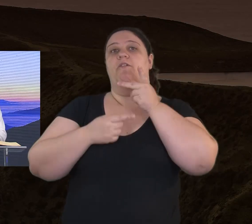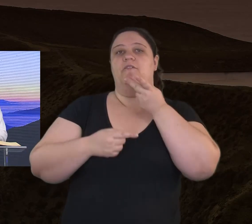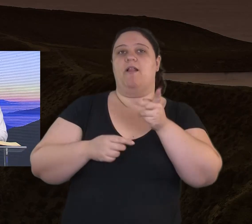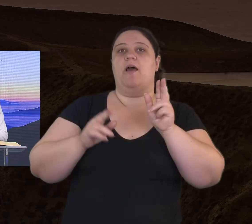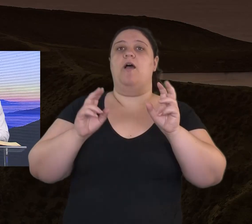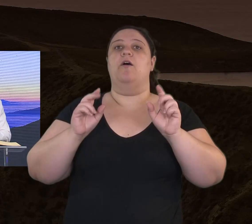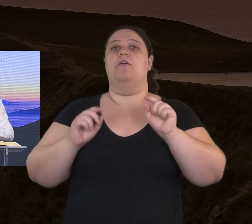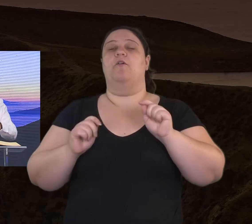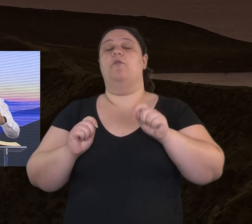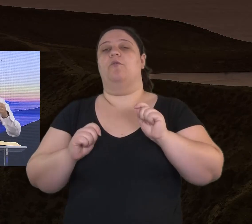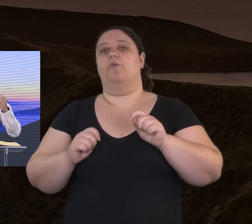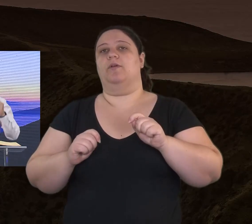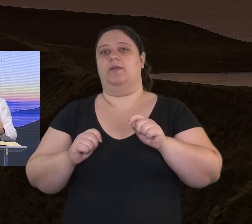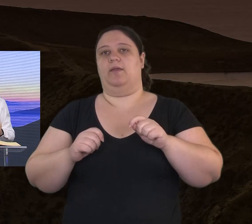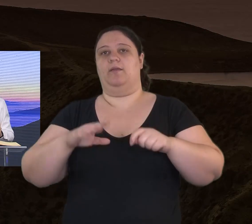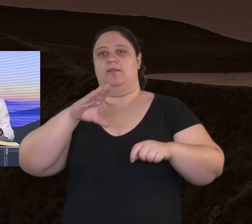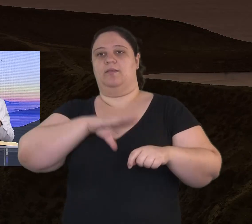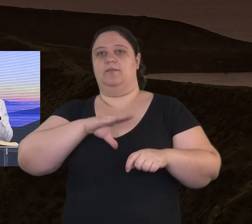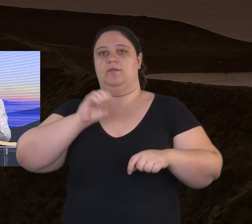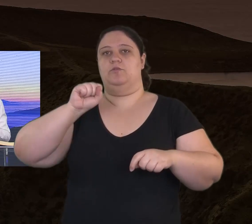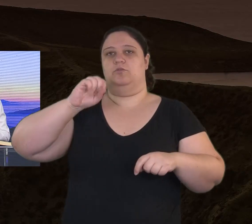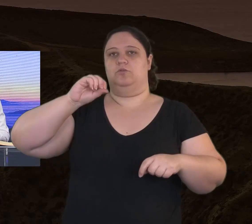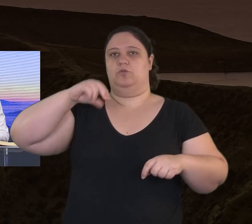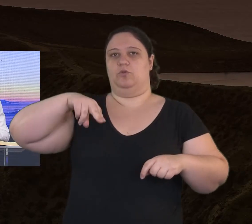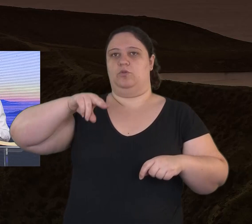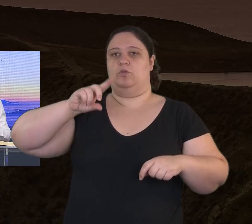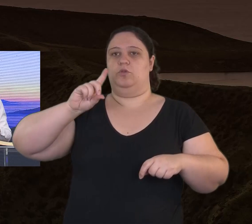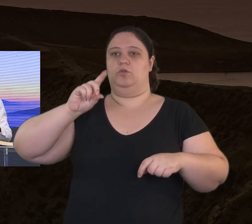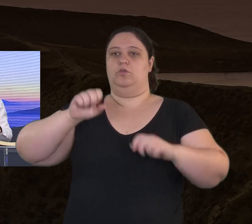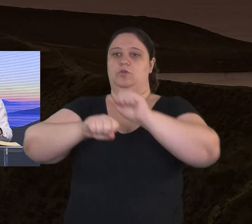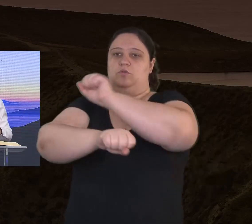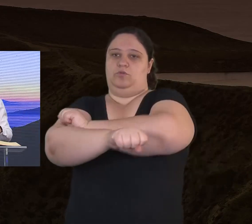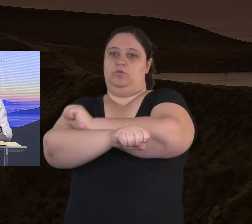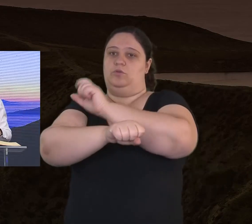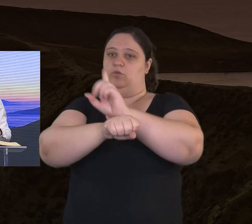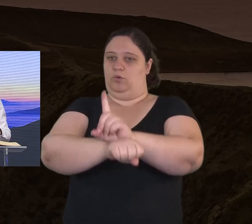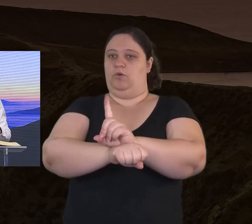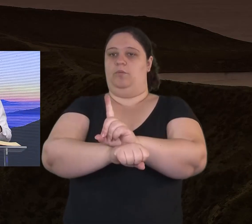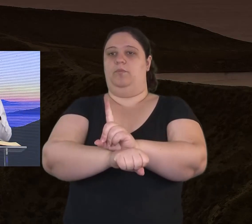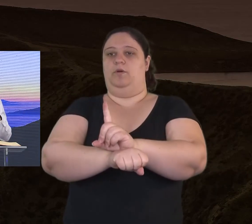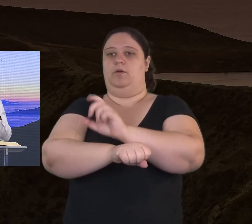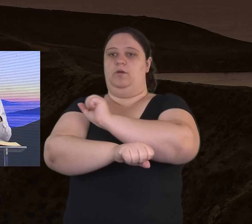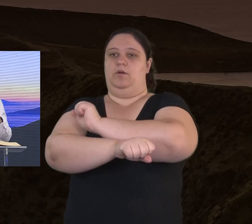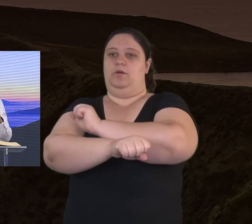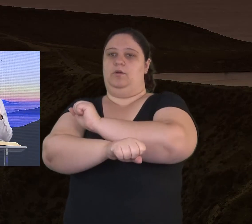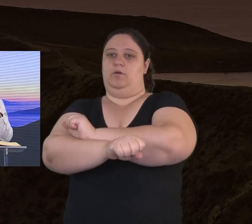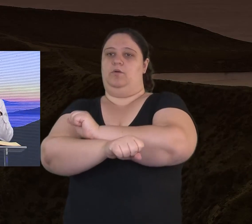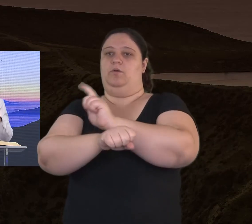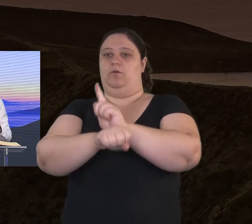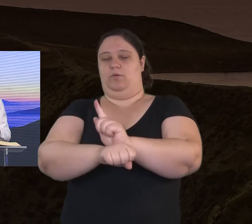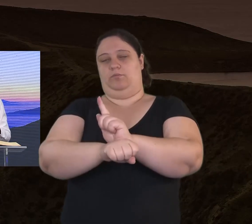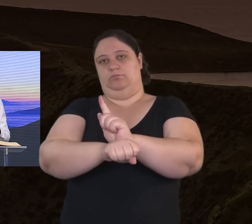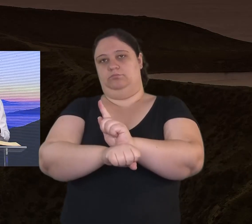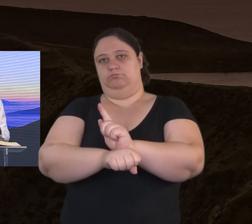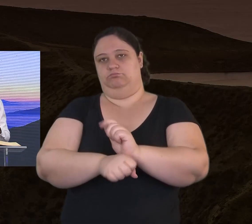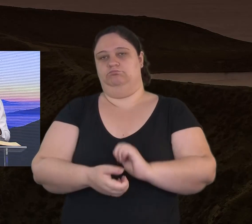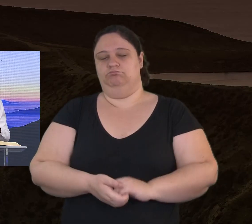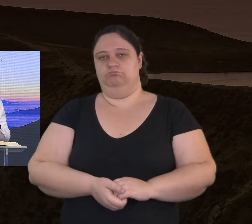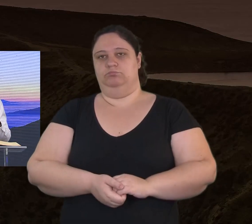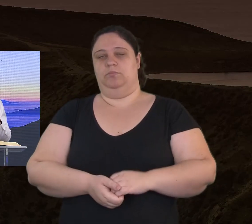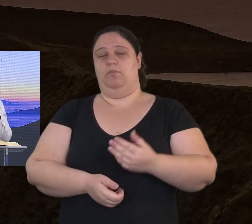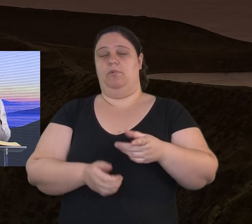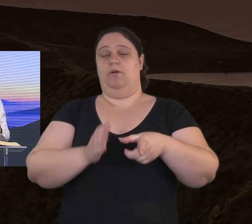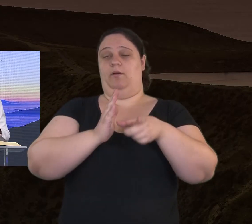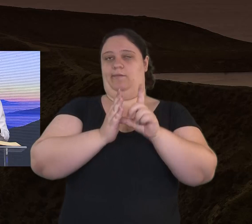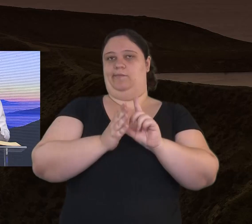Gomorra, ele apareceu juntamente com mais 2 anjos. Em Abraão levantou os olhos, ele viu 3 homens.